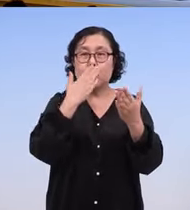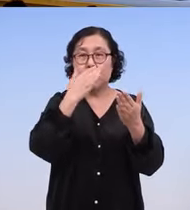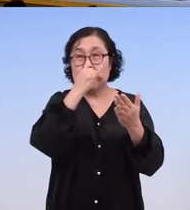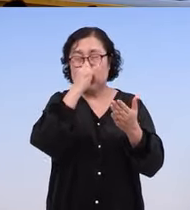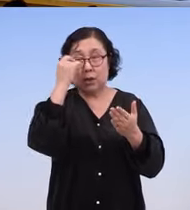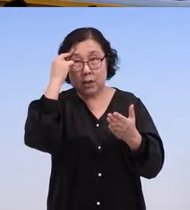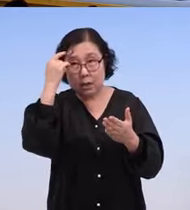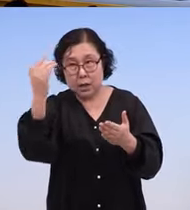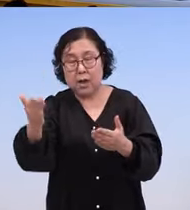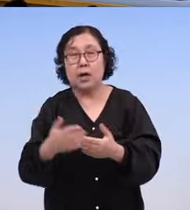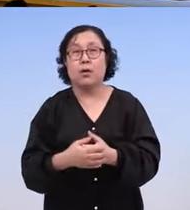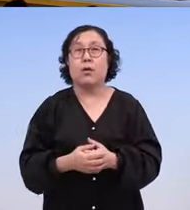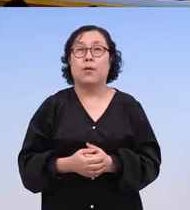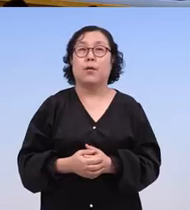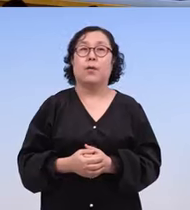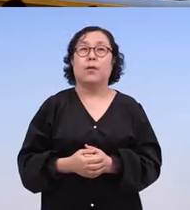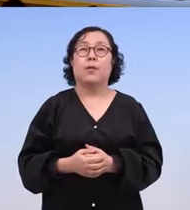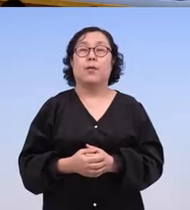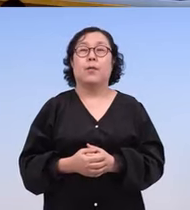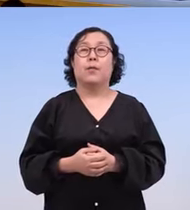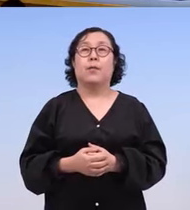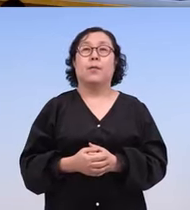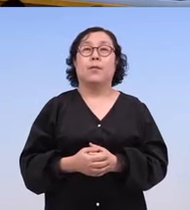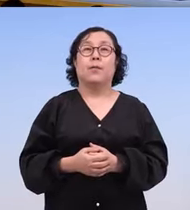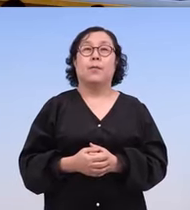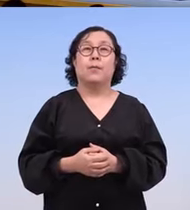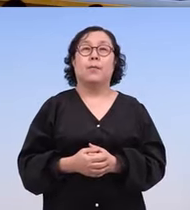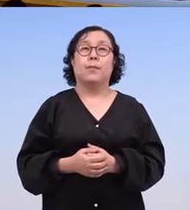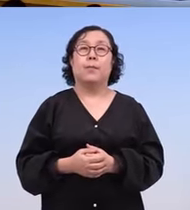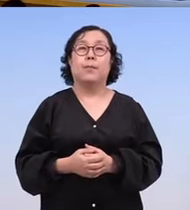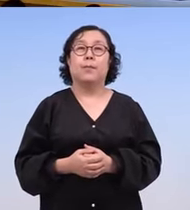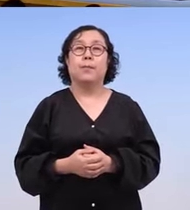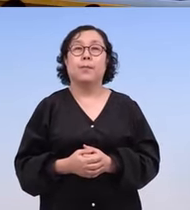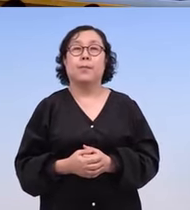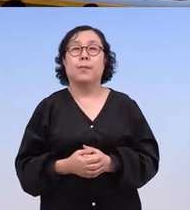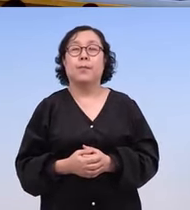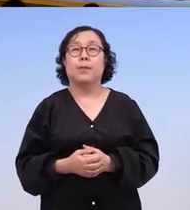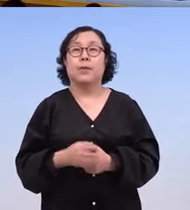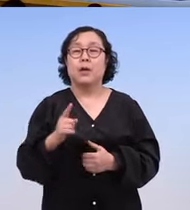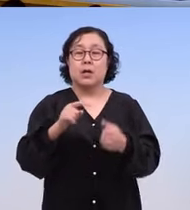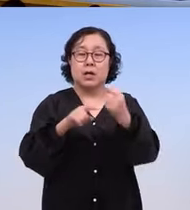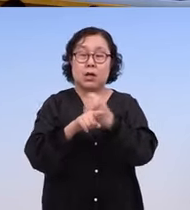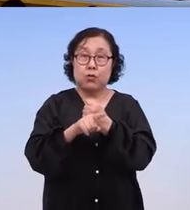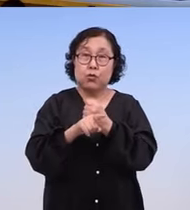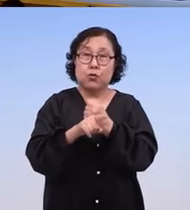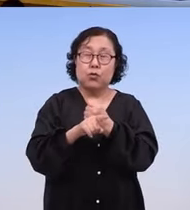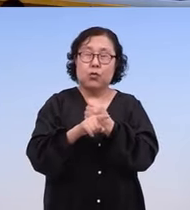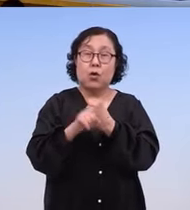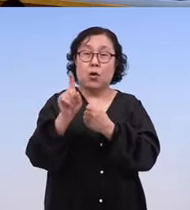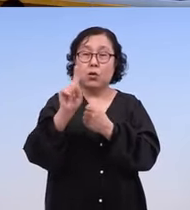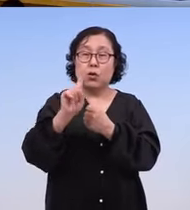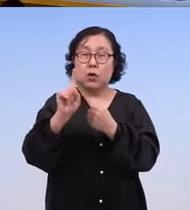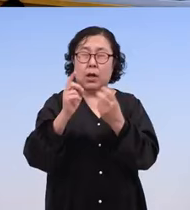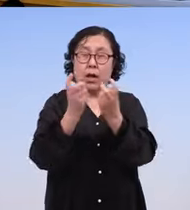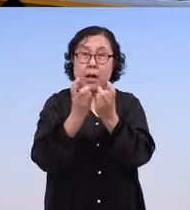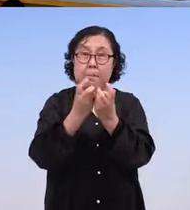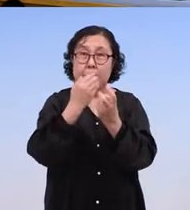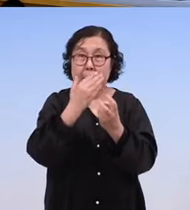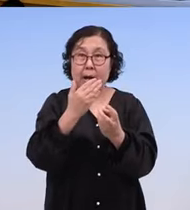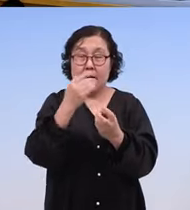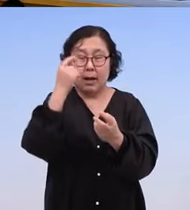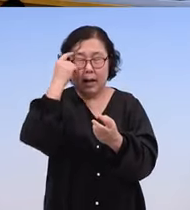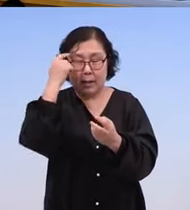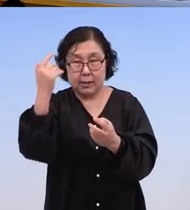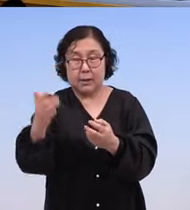그랬더니요, 63편에서 딱 한 구절 내가 발견했어요. 그 이유를 금방 알겠더라고요. 이게 어떻게 가능했냐고요? 시편